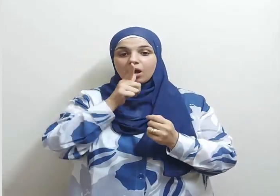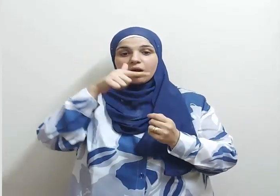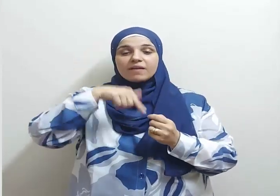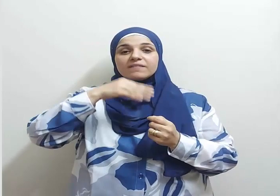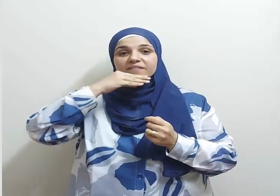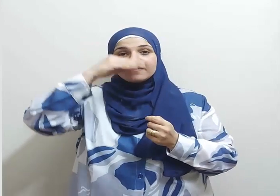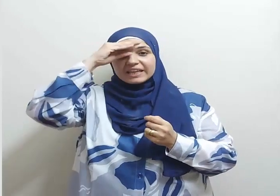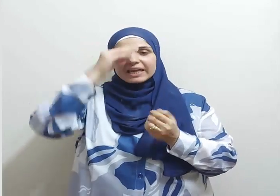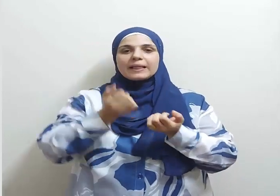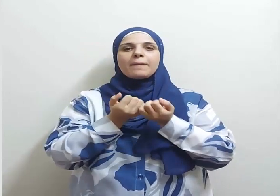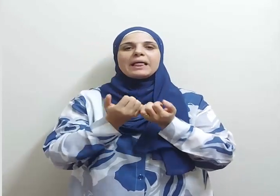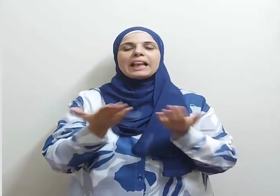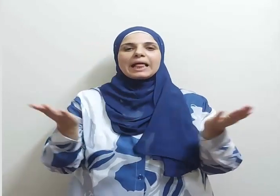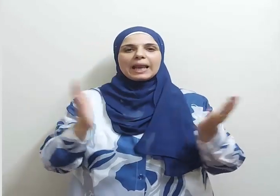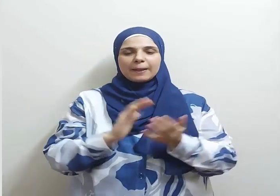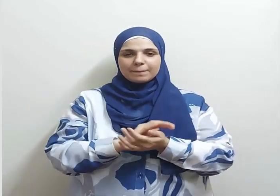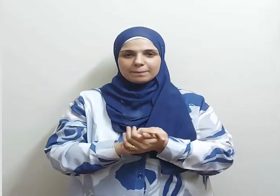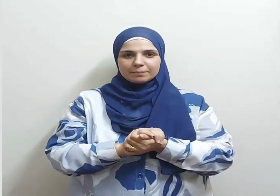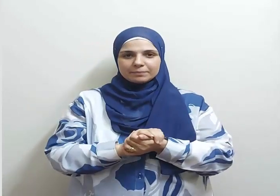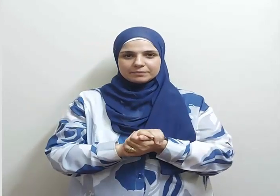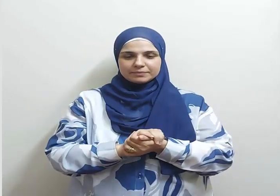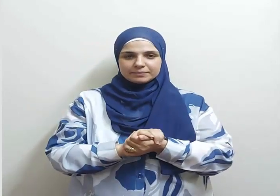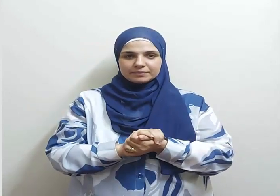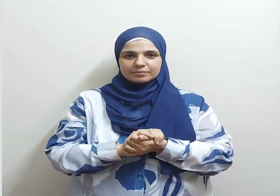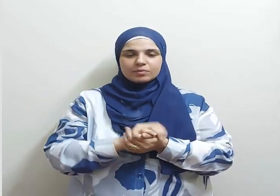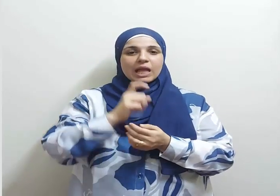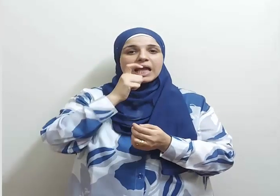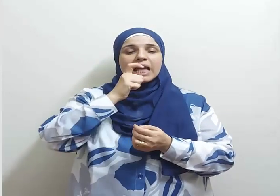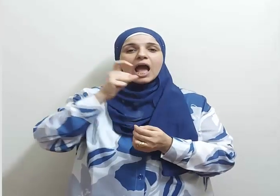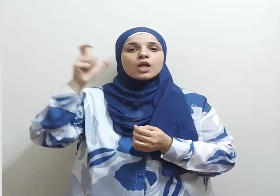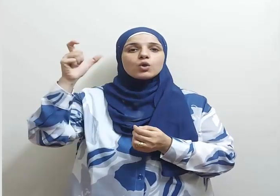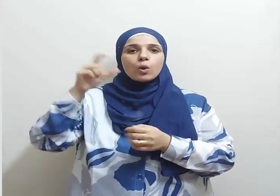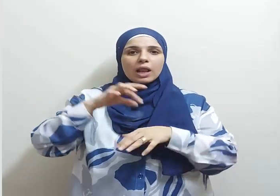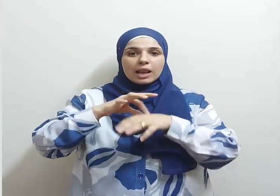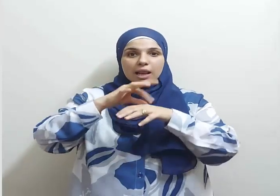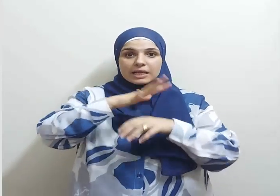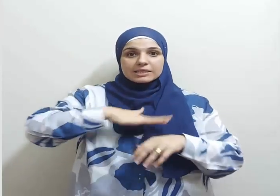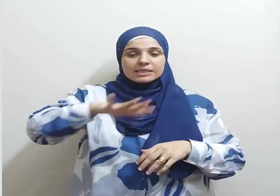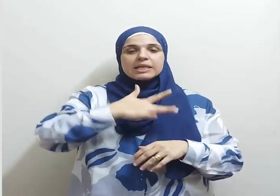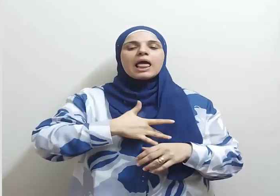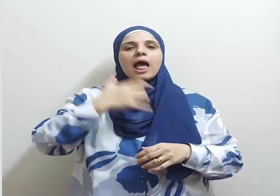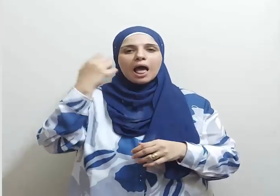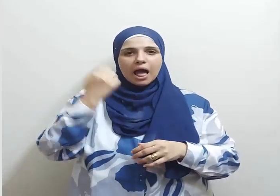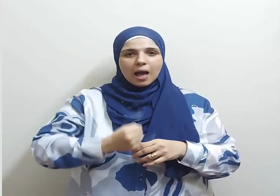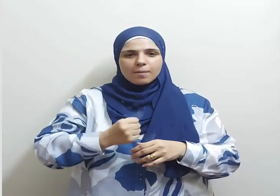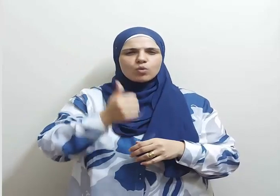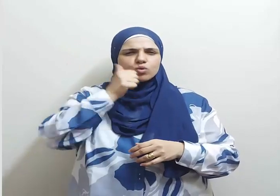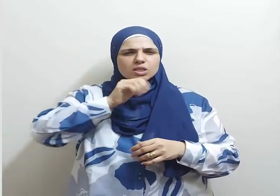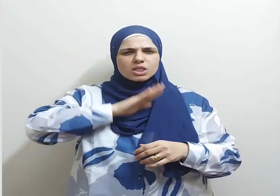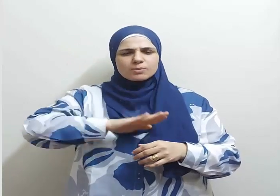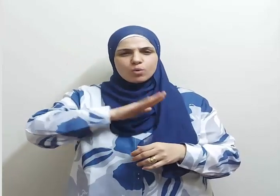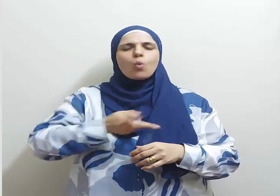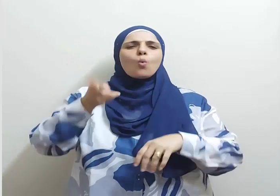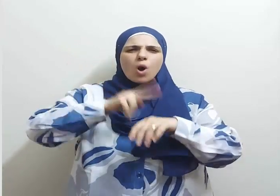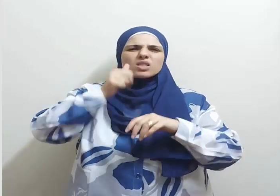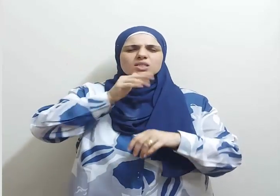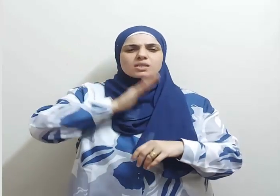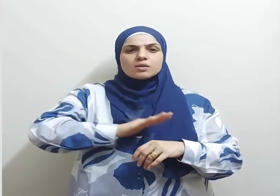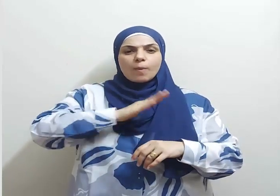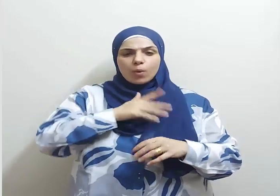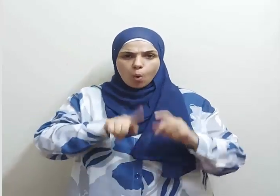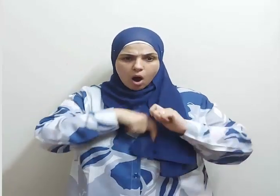القائل في كتابه الكريم يا ايها الذين امنوا اصبروا وصابروا